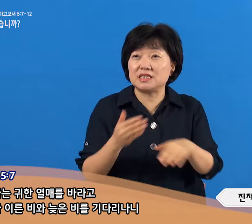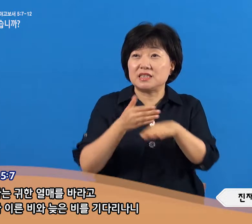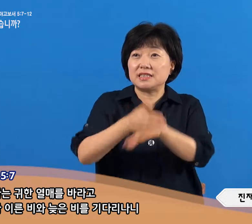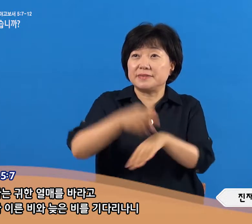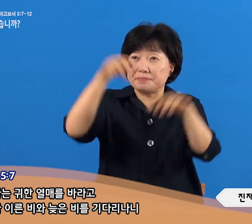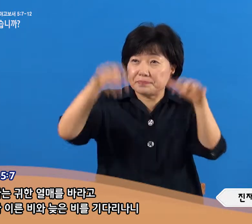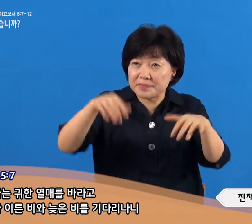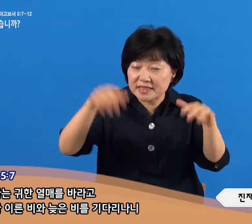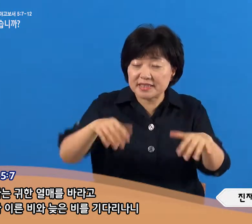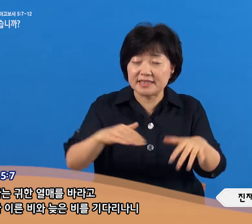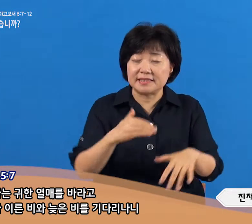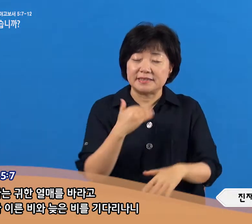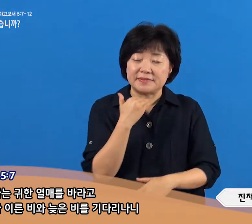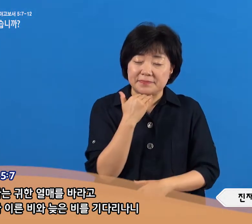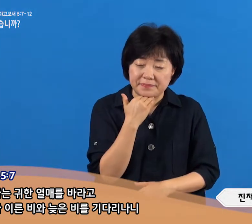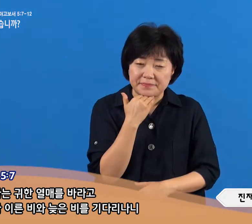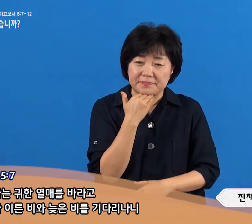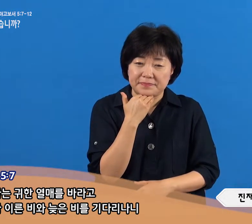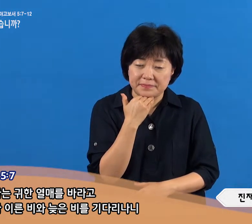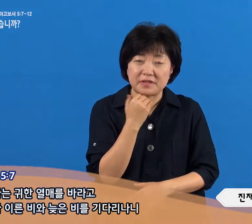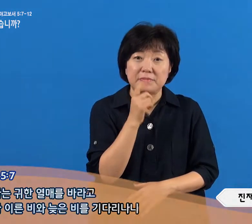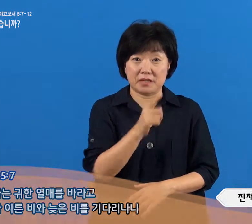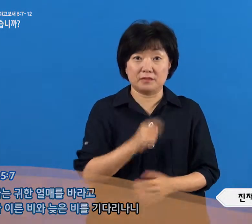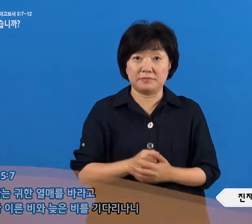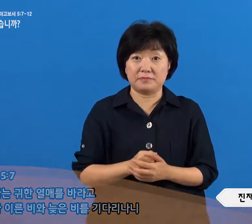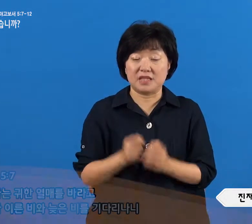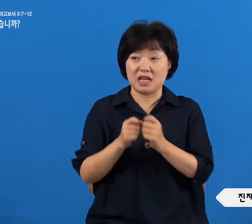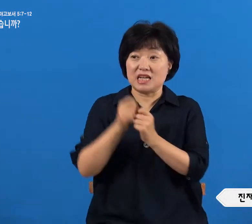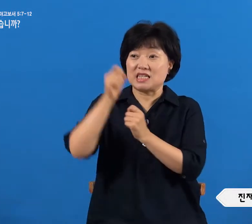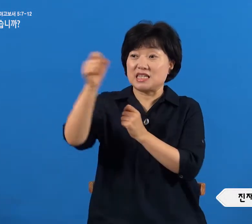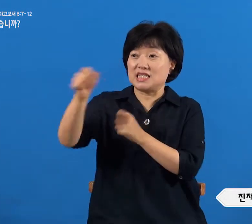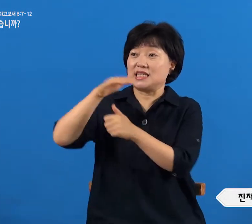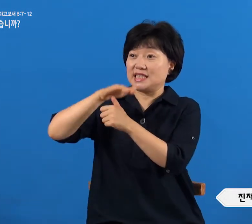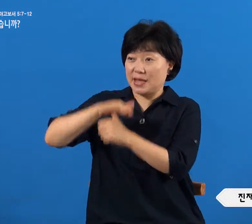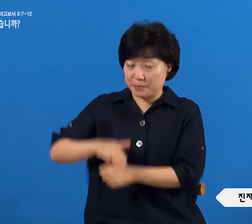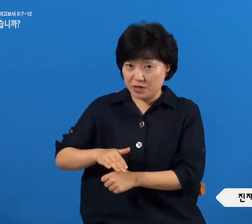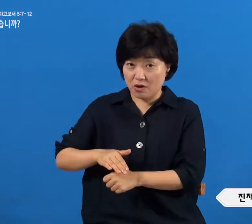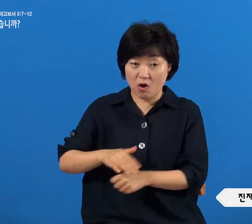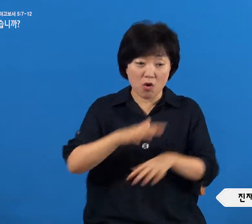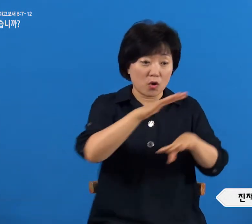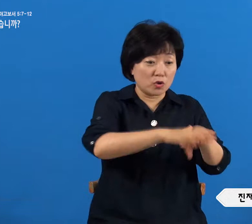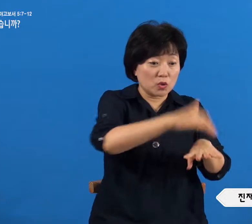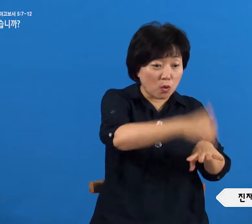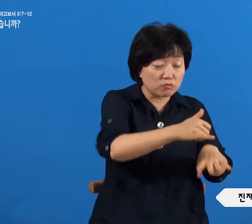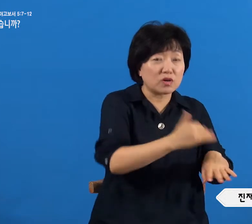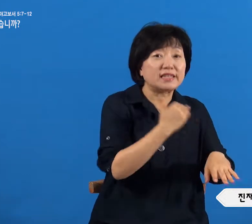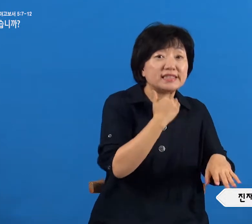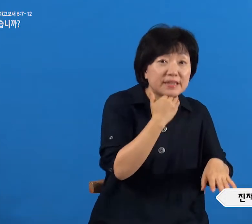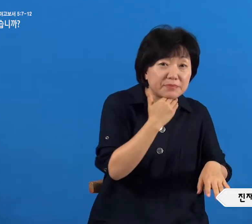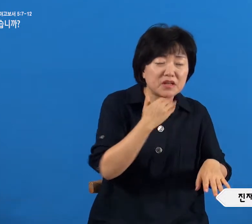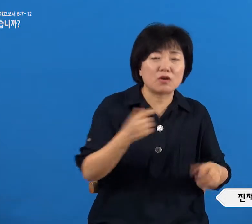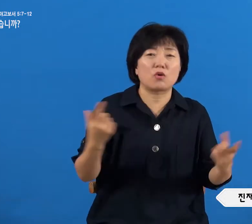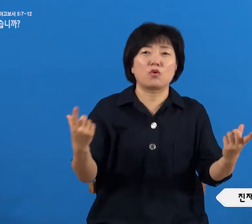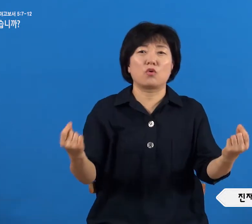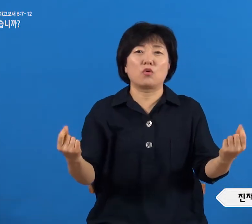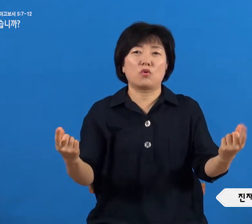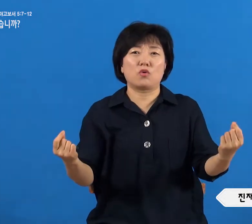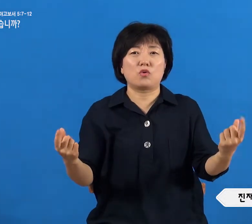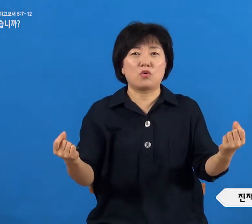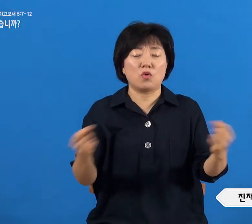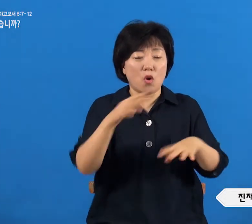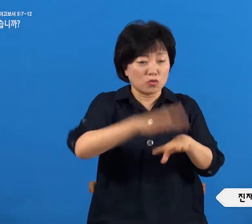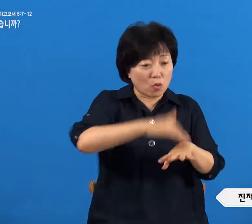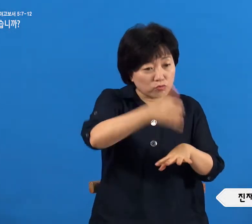말씀을 하시면서 농부의 예를 들고 있습니다. 농부가 귀한 열매를 바라고 기다리고